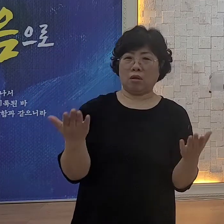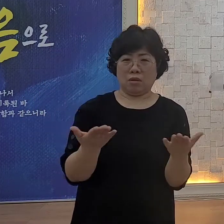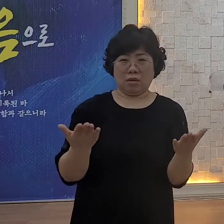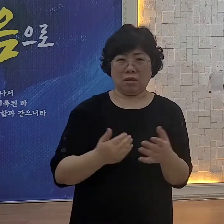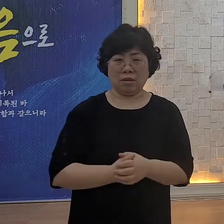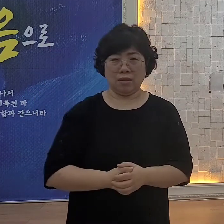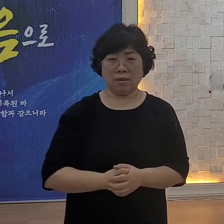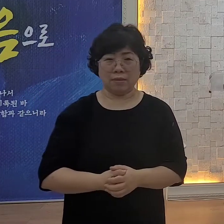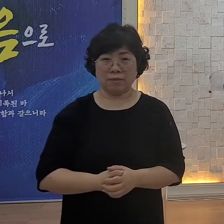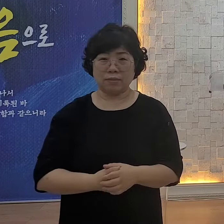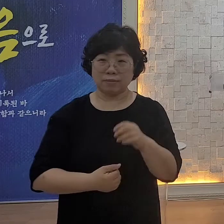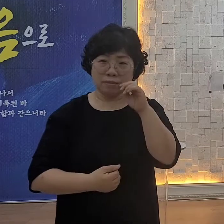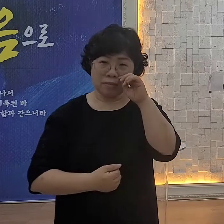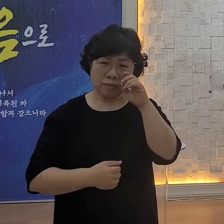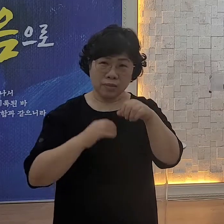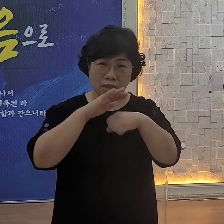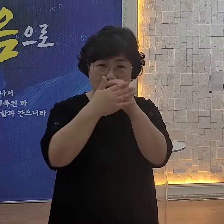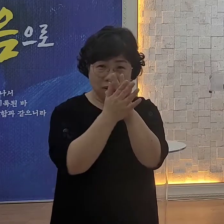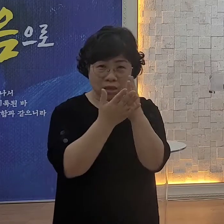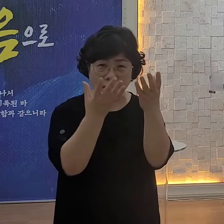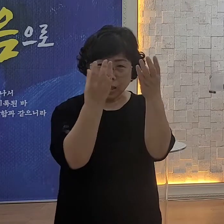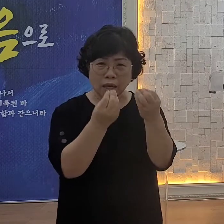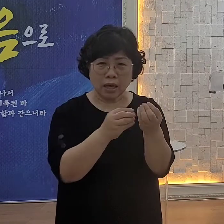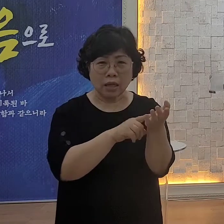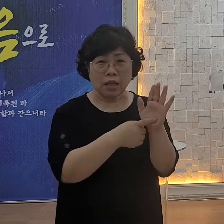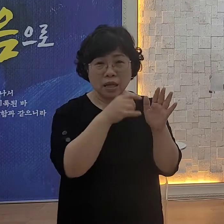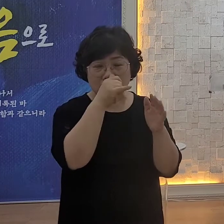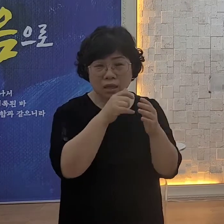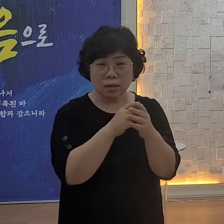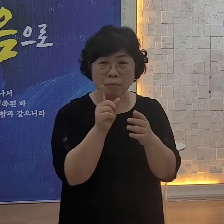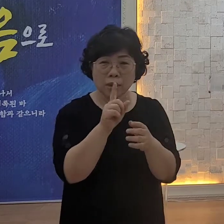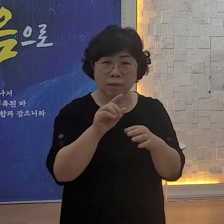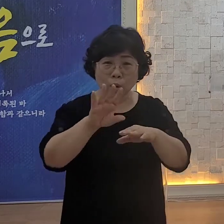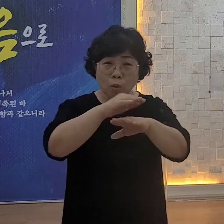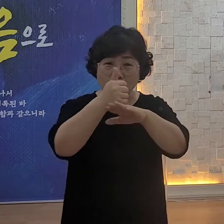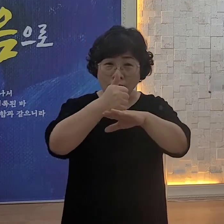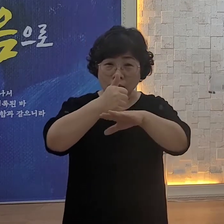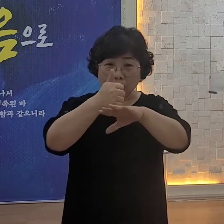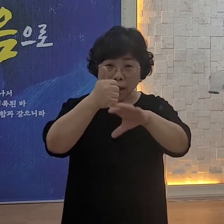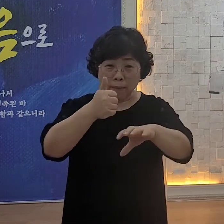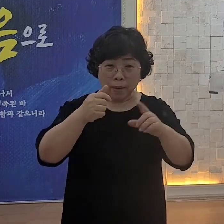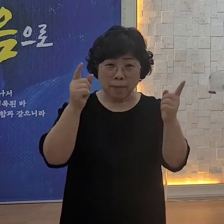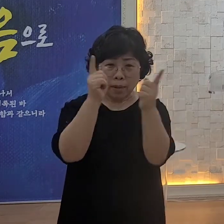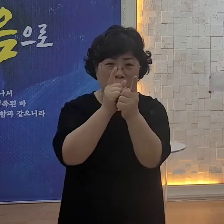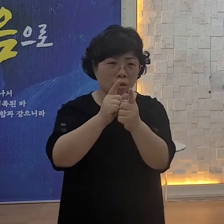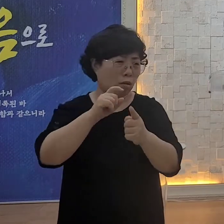여러분 성경에 좋은 예가 있습니다. 이 왕 앞에 선다는 게 얼마나 어렵냐면